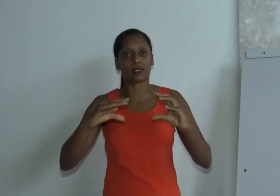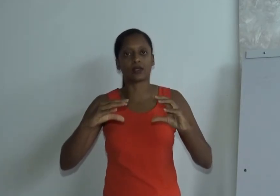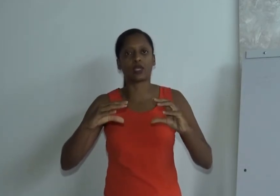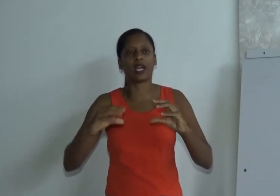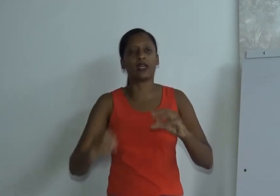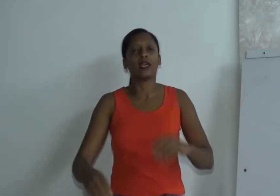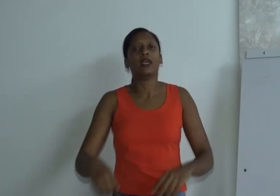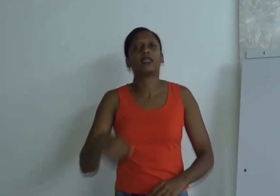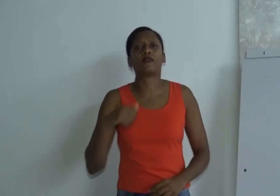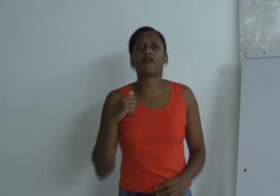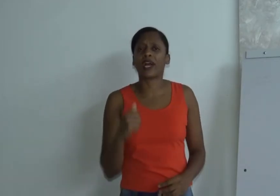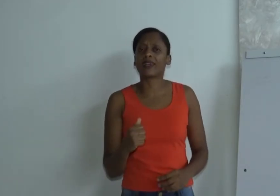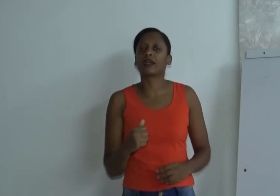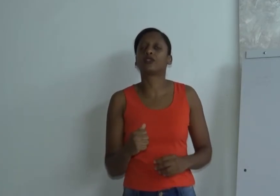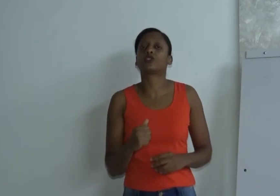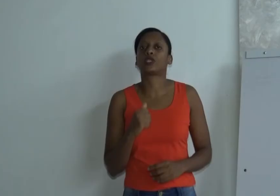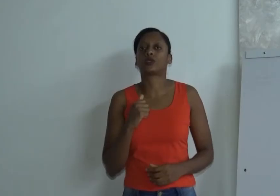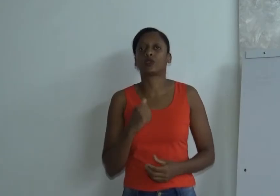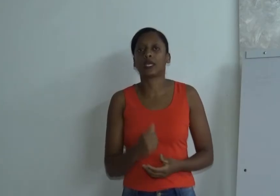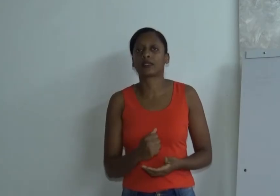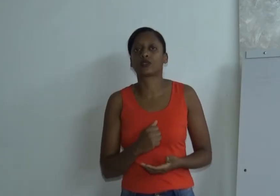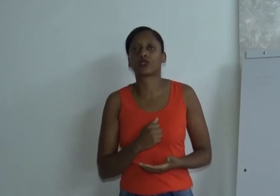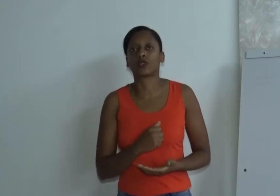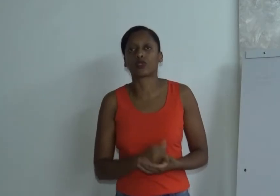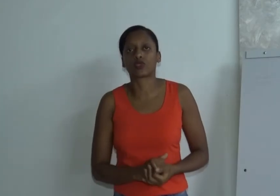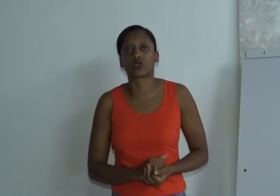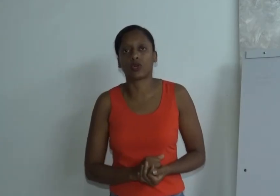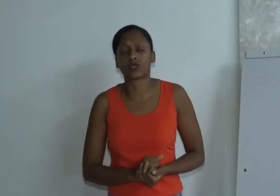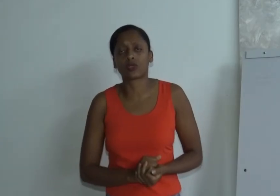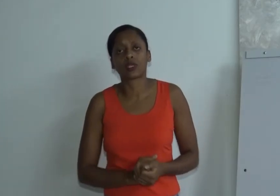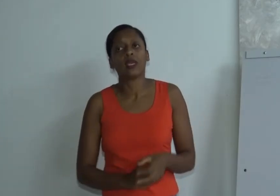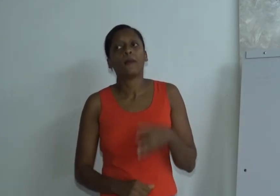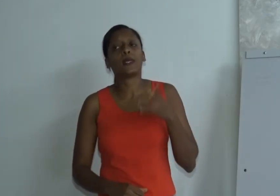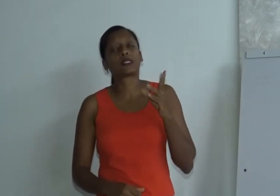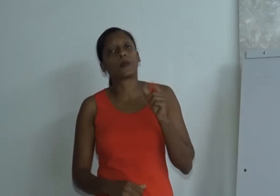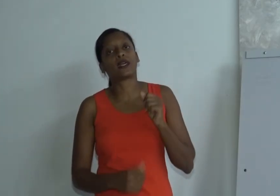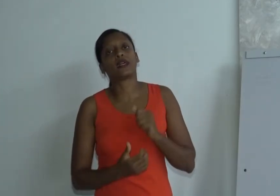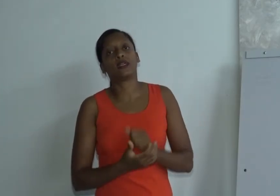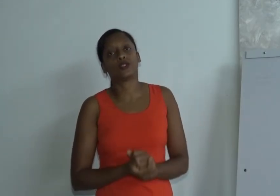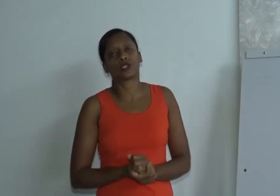extracelular que vai garantir a dureza dos nossos ossos. Mas espera aí, gente.